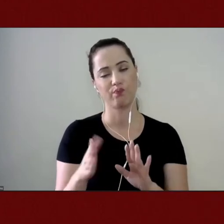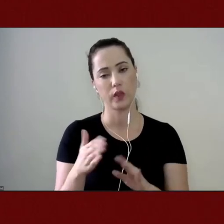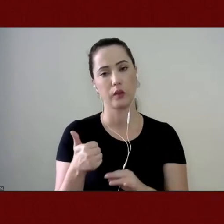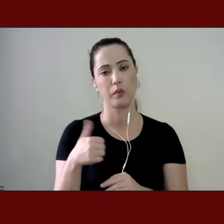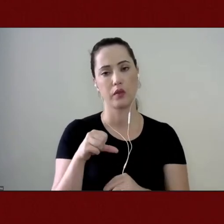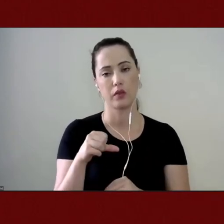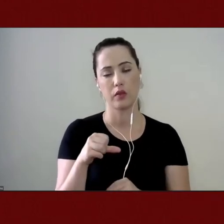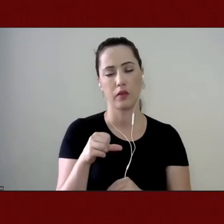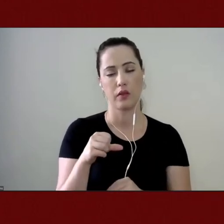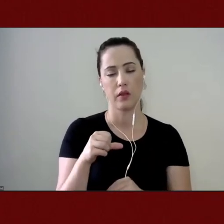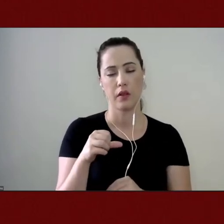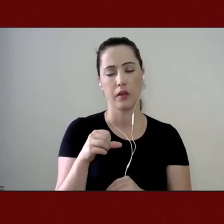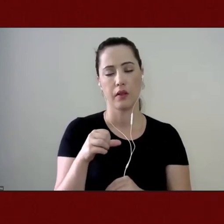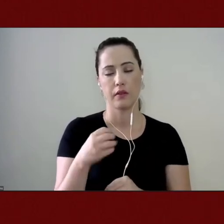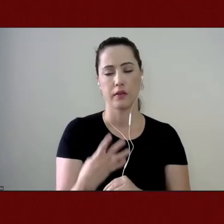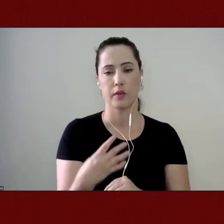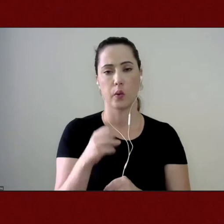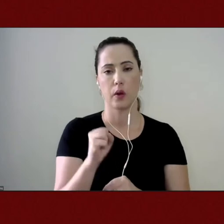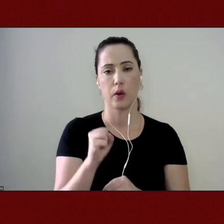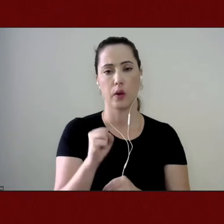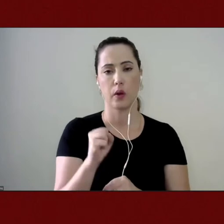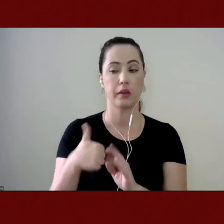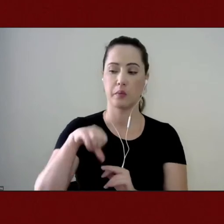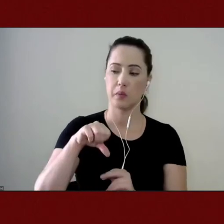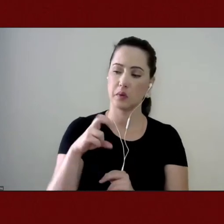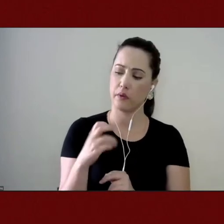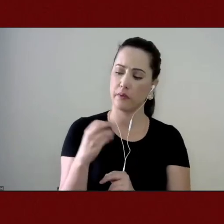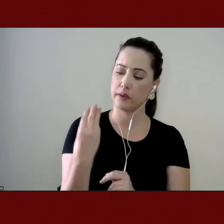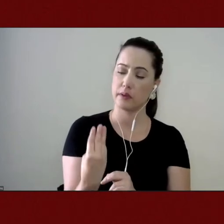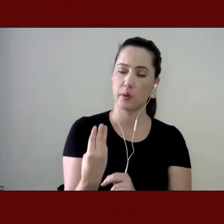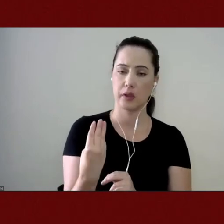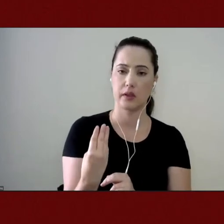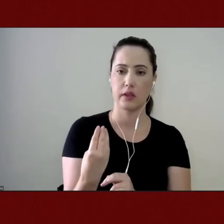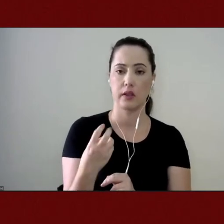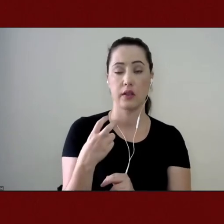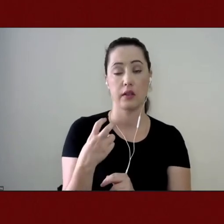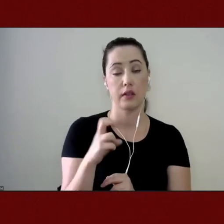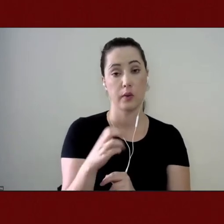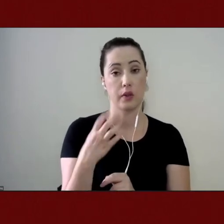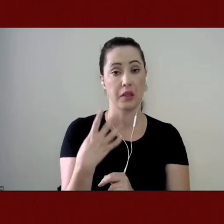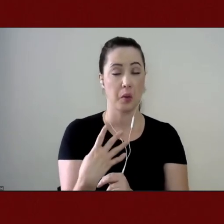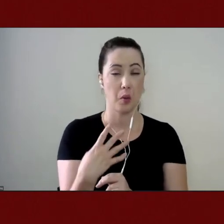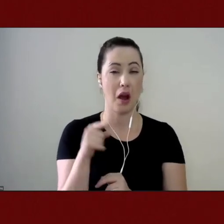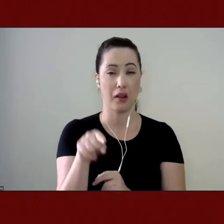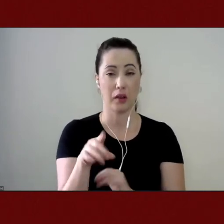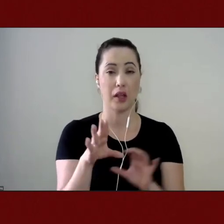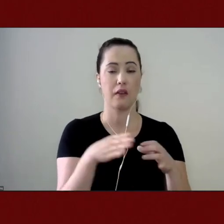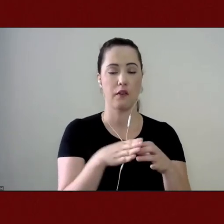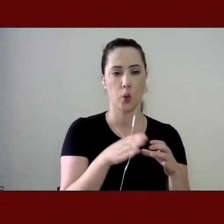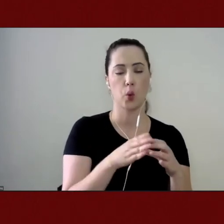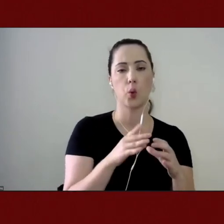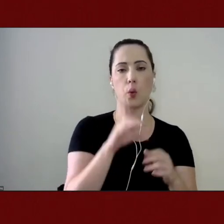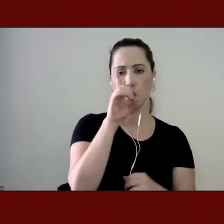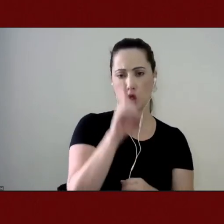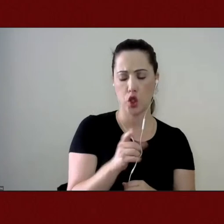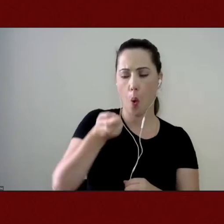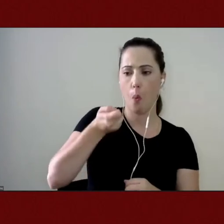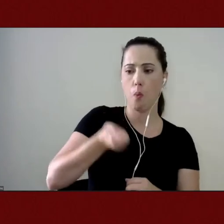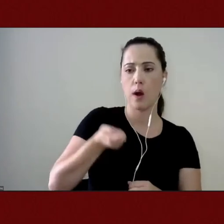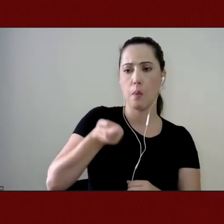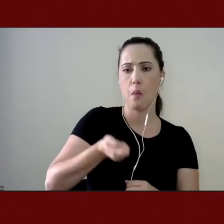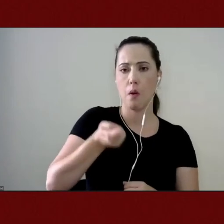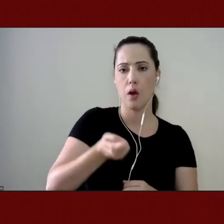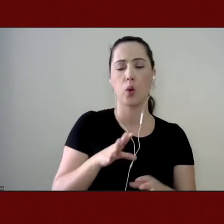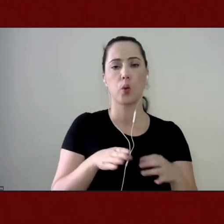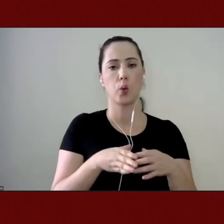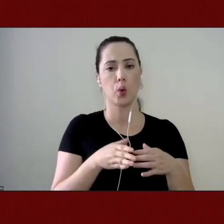53, 54. Uma fase muito dirigista, bastante autoritária na relação entre a direção e